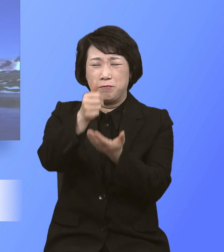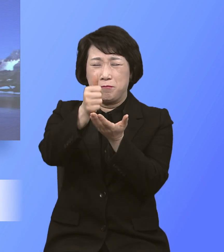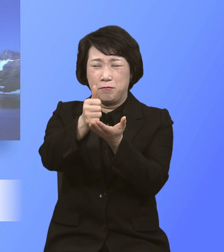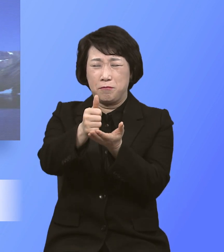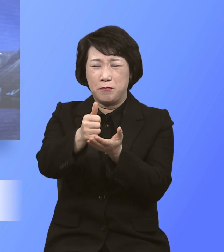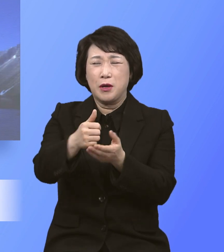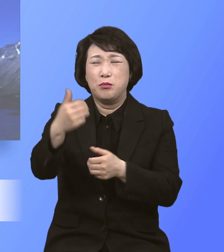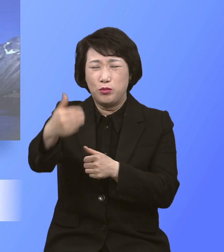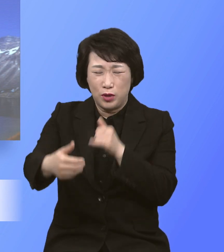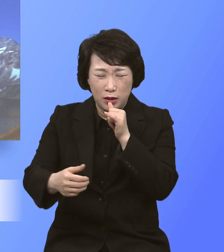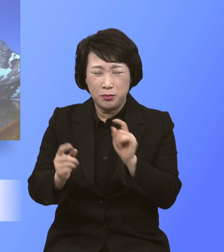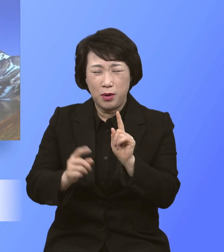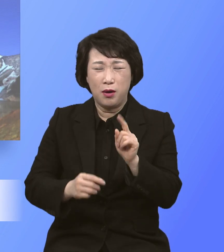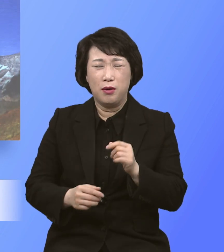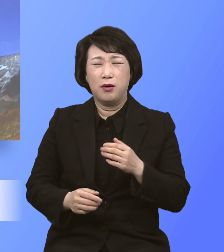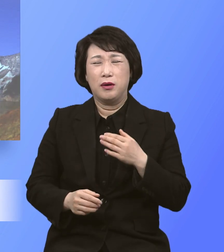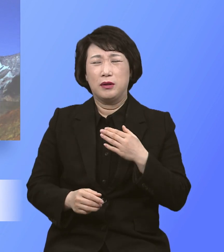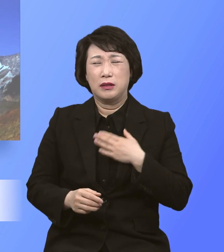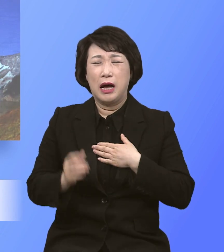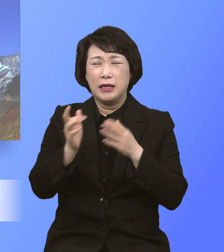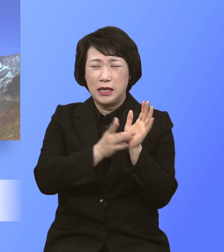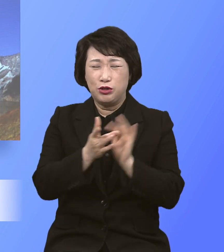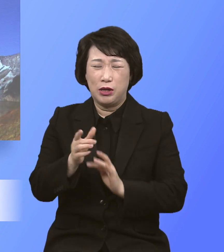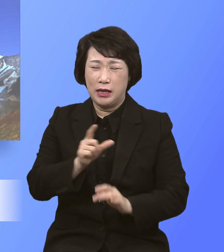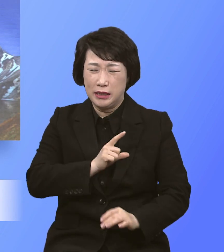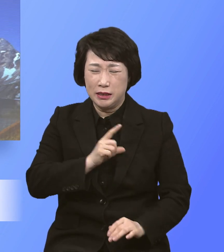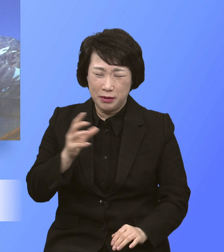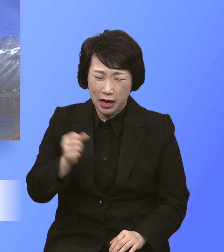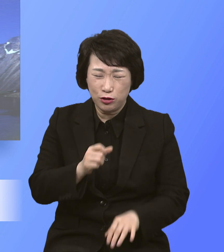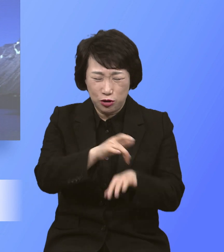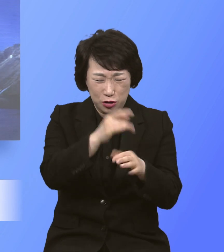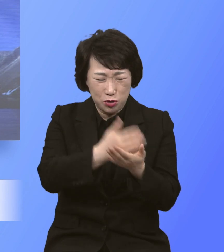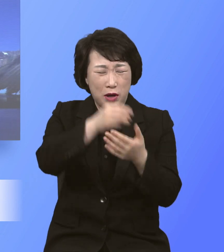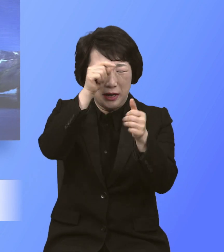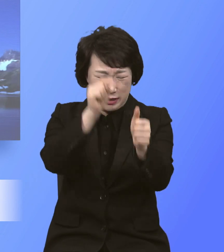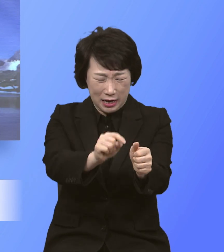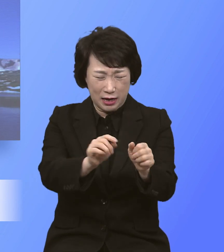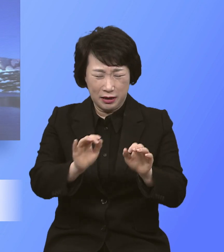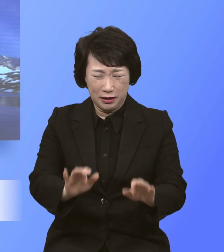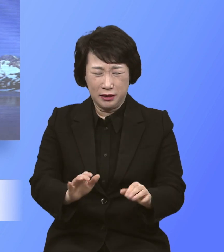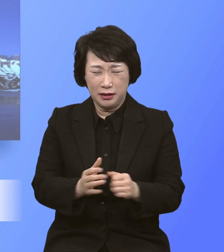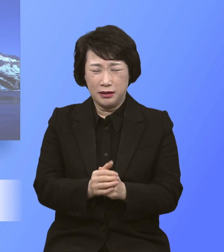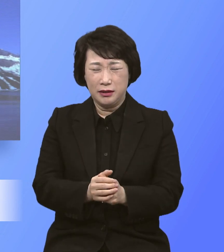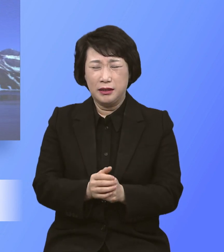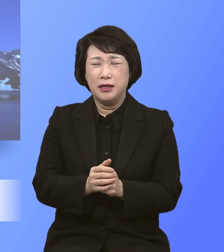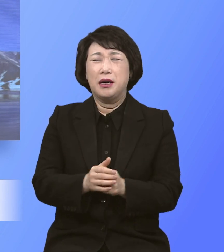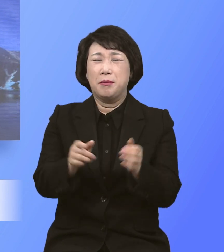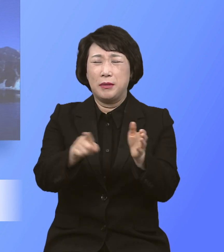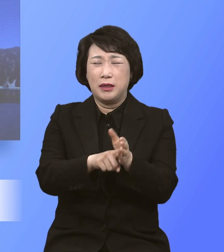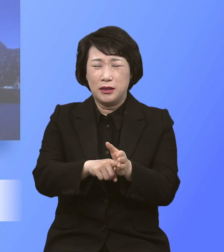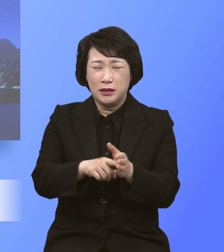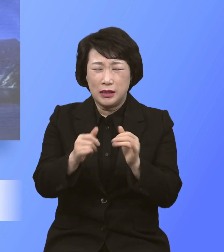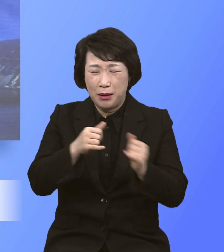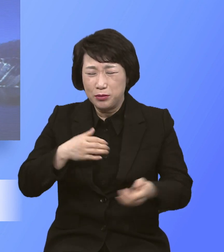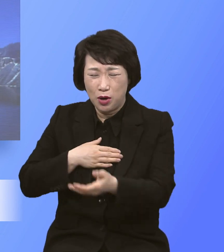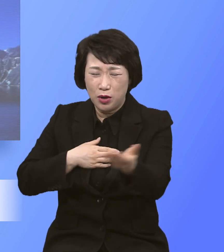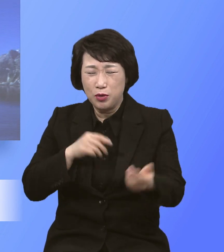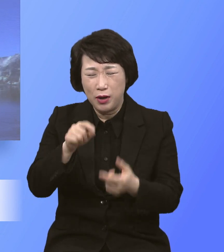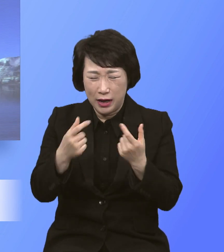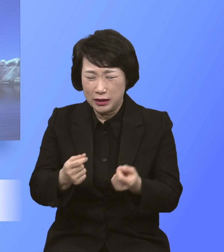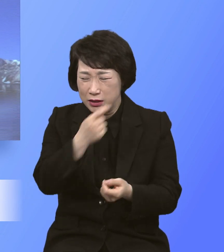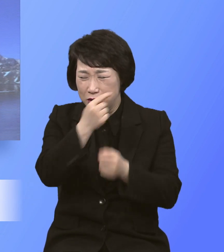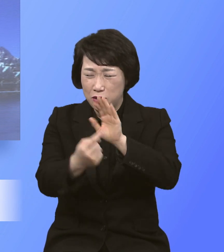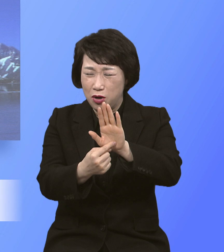주님은 당부하셨습니다. 내 이름으로 귀신을 쫓아내라. 믿는 자들에게는